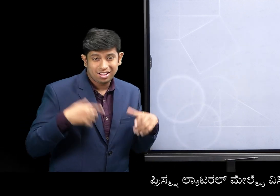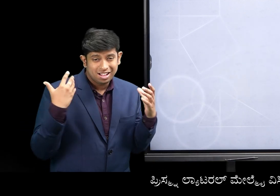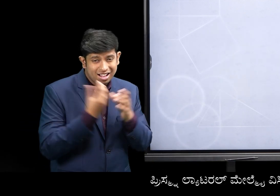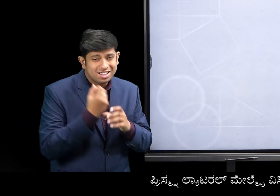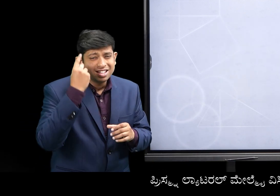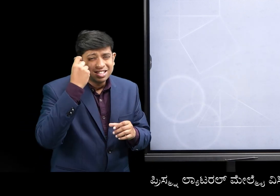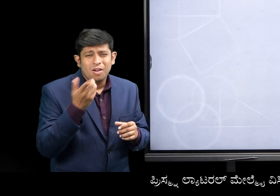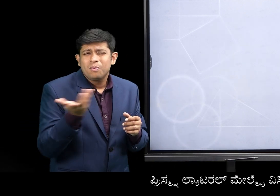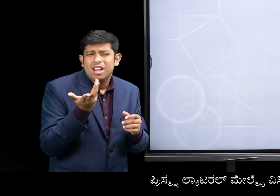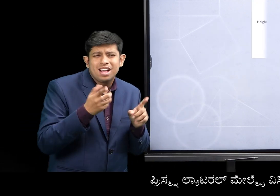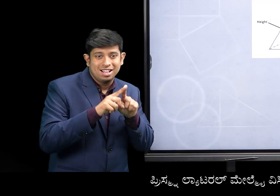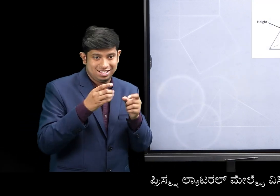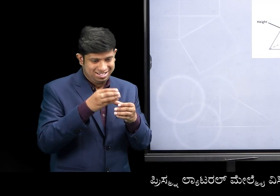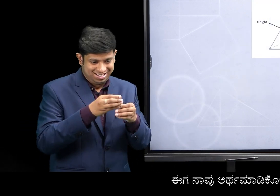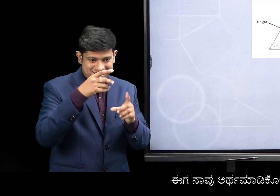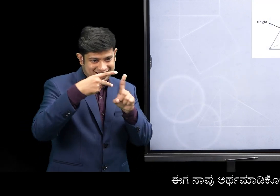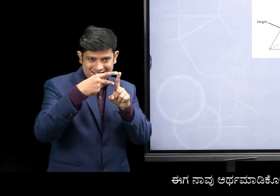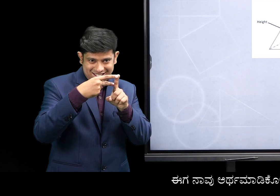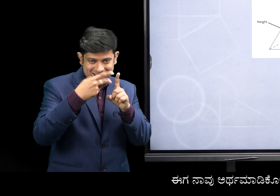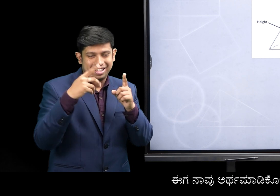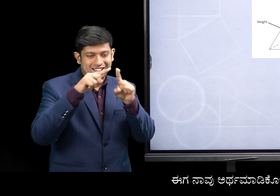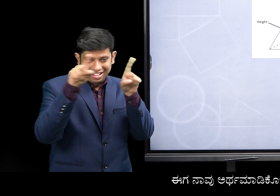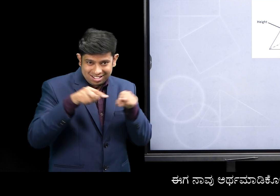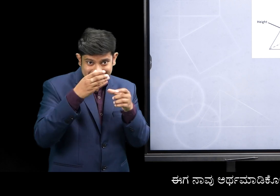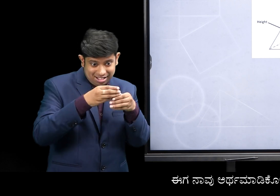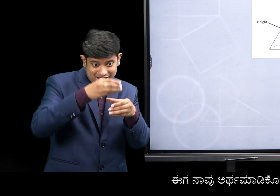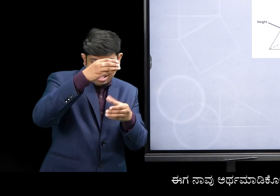ಪ್ರಿಸಂನ ಲ್ಯಾಟರಲ್ ಮೇಲ್ಮೈ ವಿಸ್ತೀರ್ಣ ಏನೆಂದು ಈಗ ನಾವು ಅರ್ಥ ಮಾಡ್ಕೊಳ್ತೇವೆ.